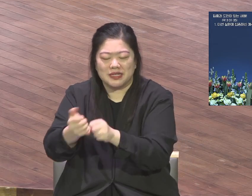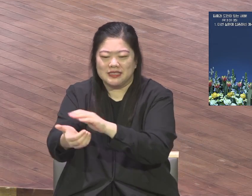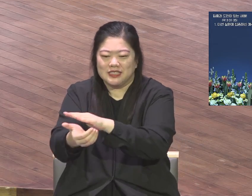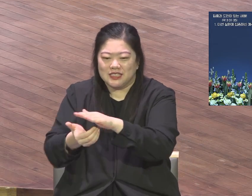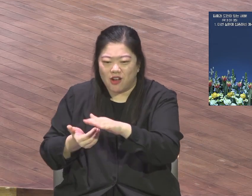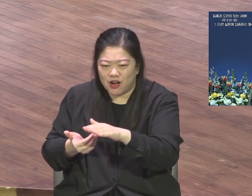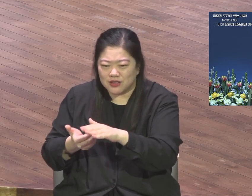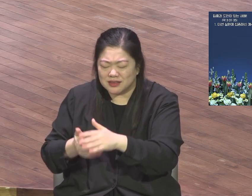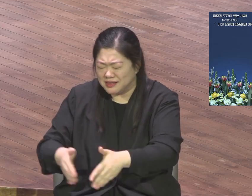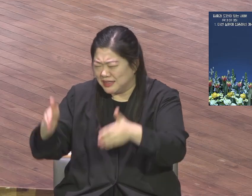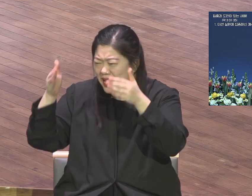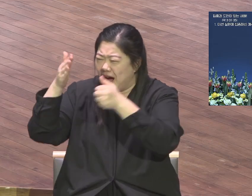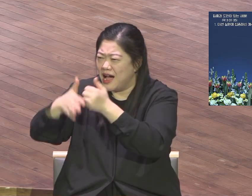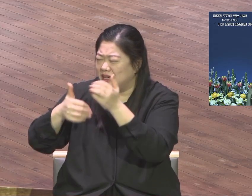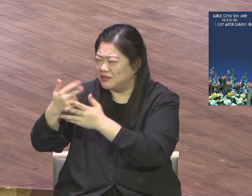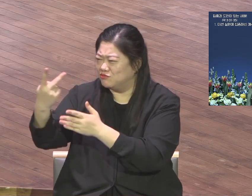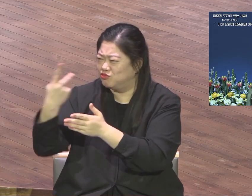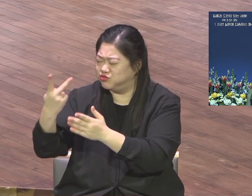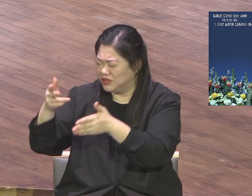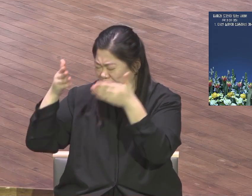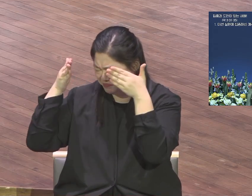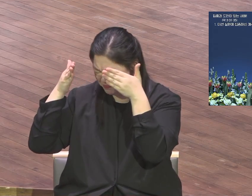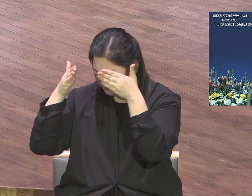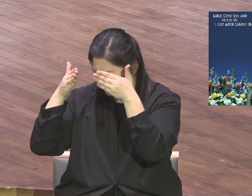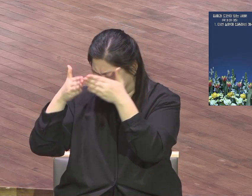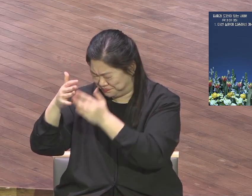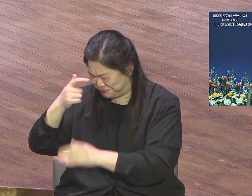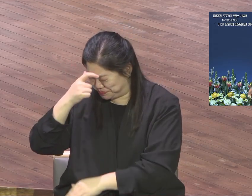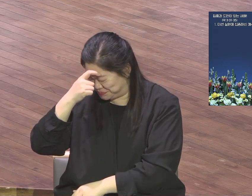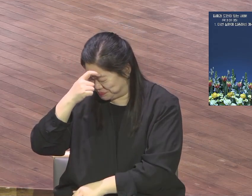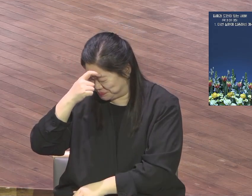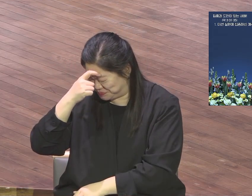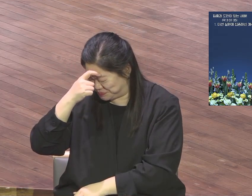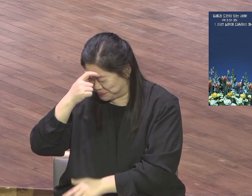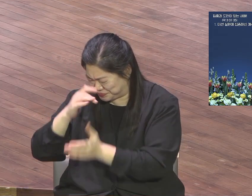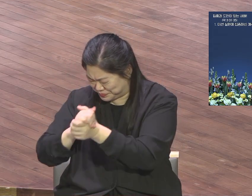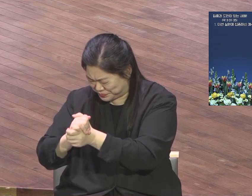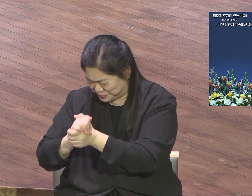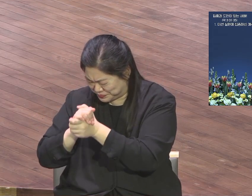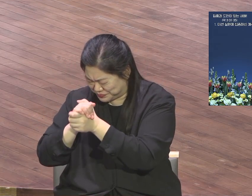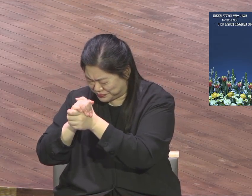집중하다 보니까 20일 동안 먹지도 안 했어요. 20일 동안 한 끼도 안